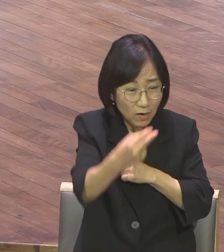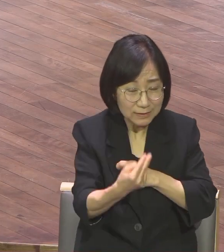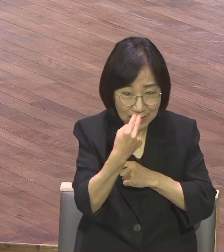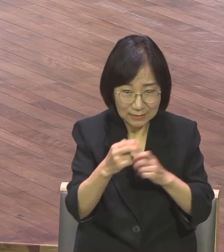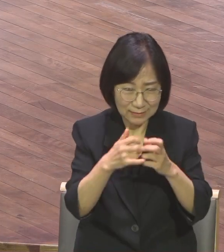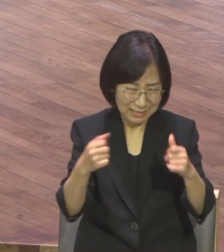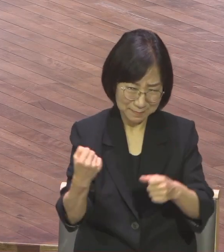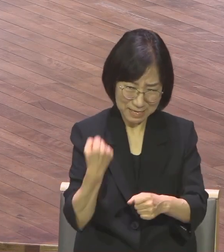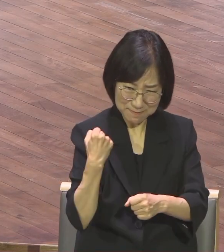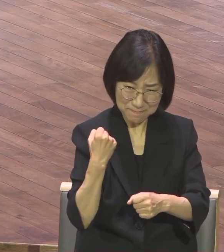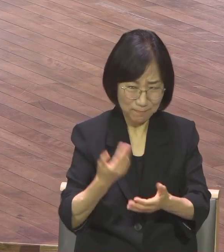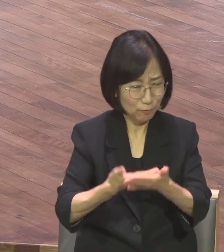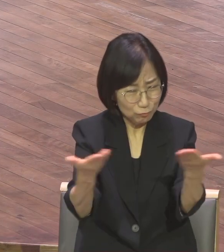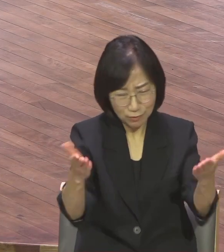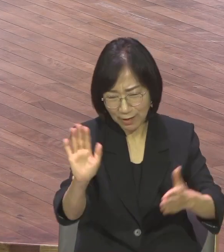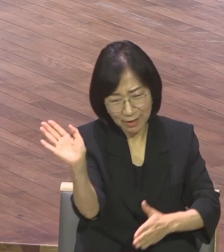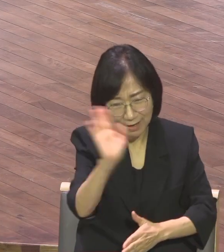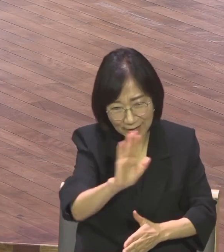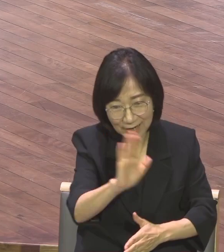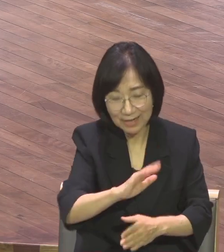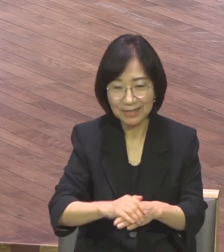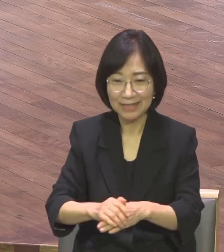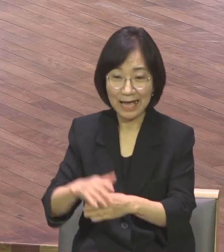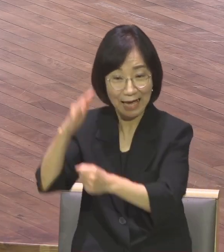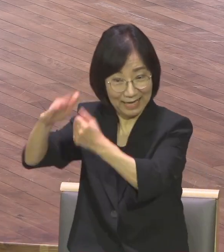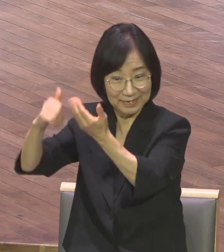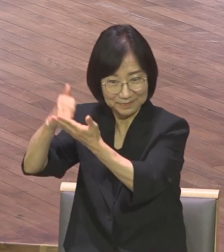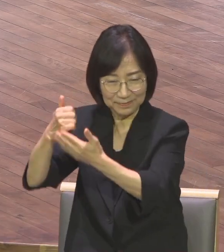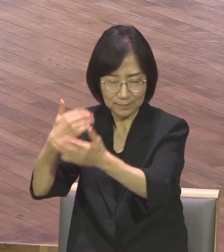아니에요. 창조주 하나님이